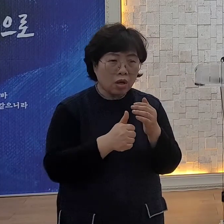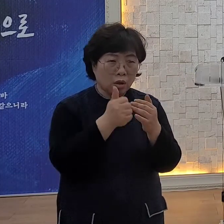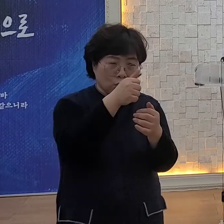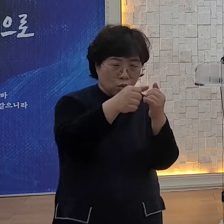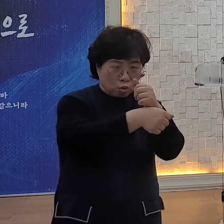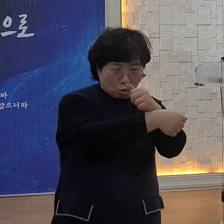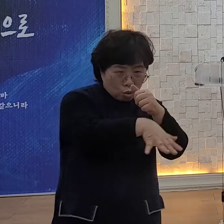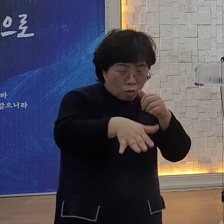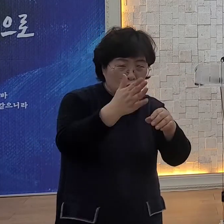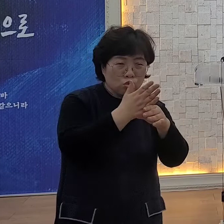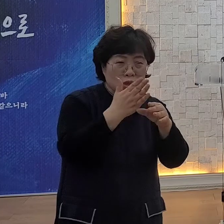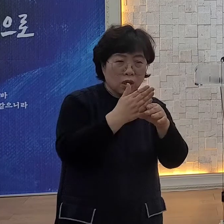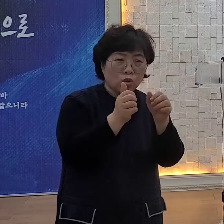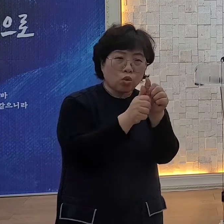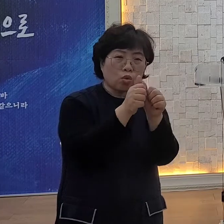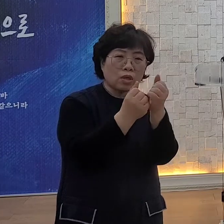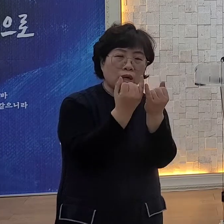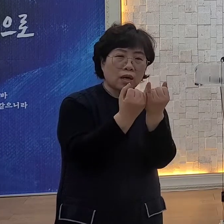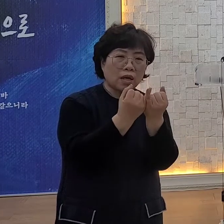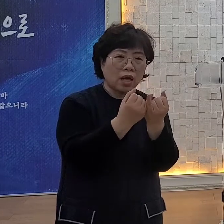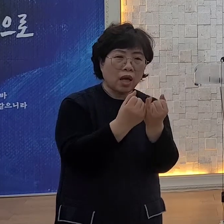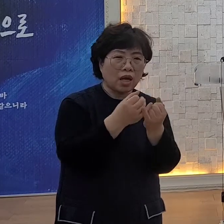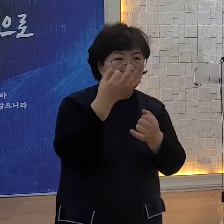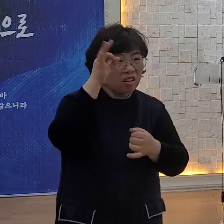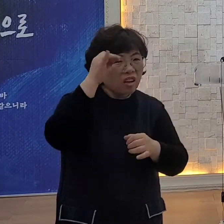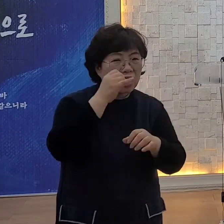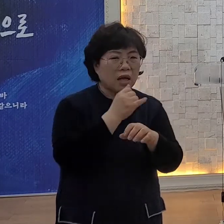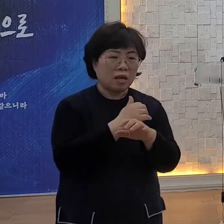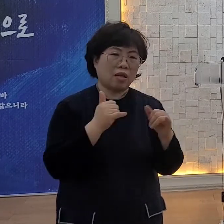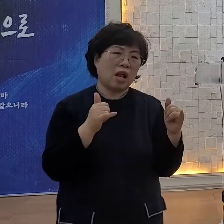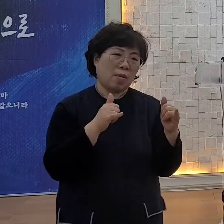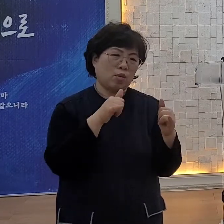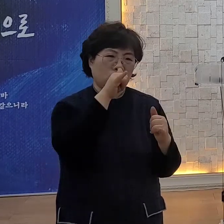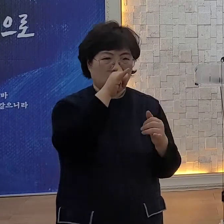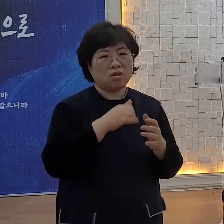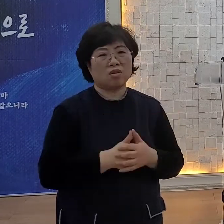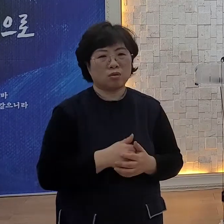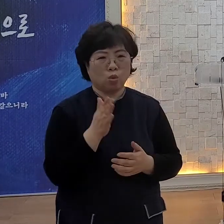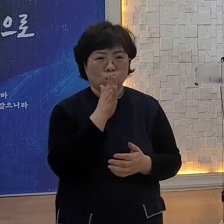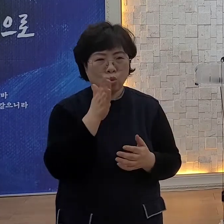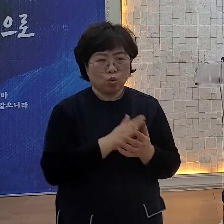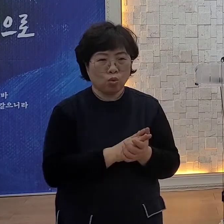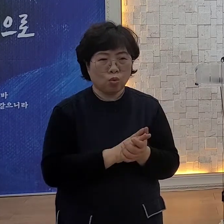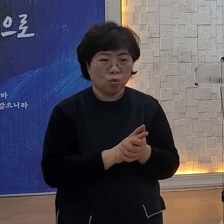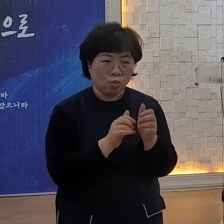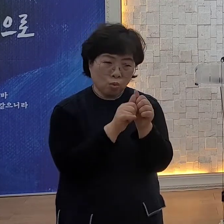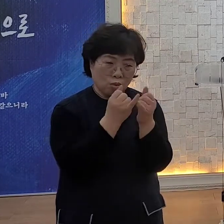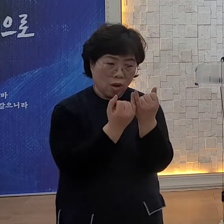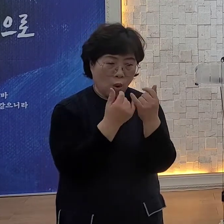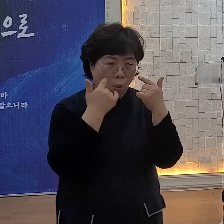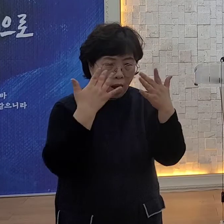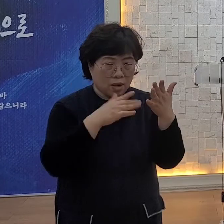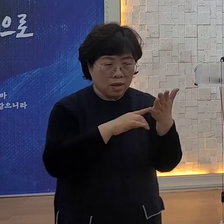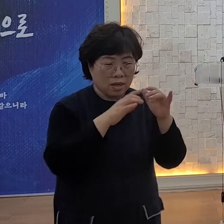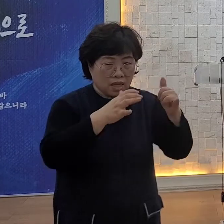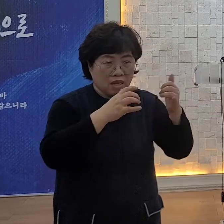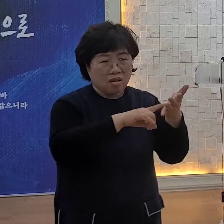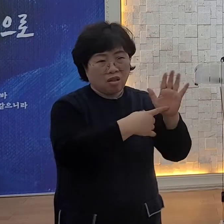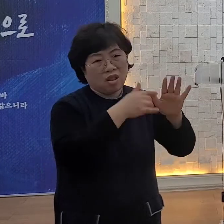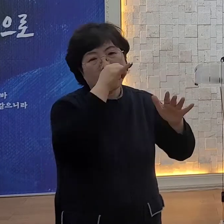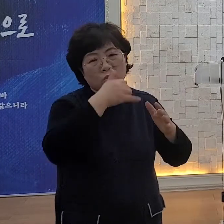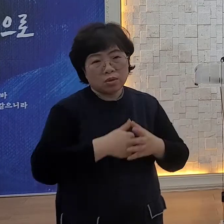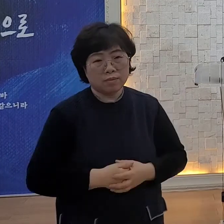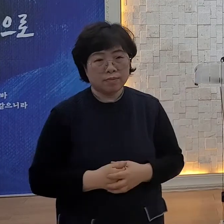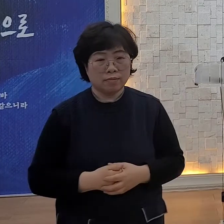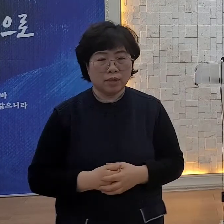때문에 동성애 하는 사람들이 이렇게 하면 좋을까 저렇게 하면 좋을까 거기에 눈치를 보고 있는 거 아십니까? 얼마나 무서운 세상인지 몰라요.